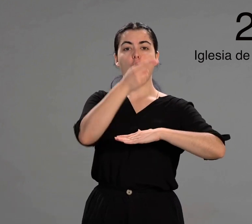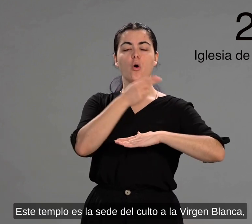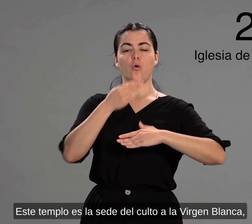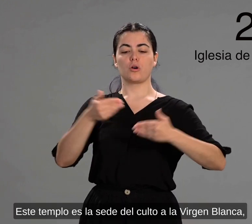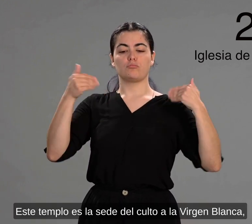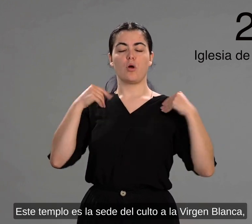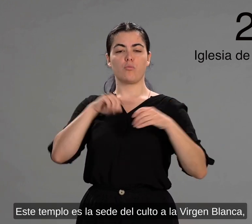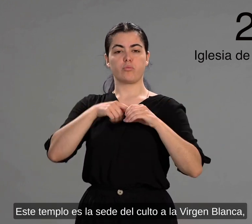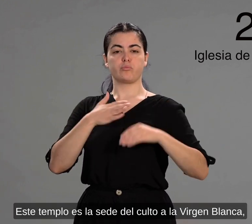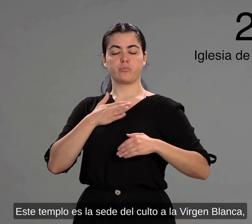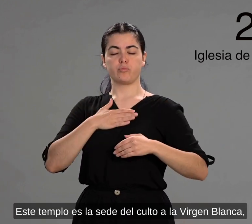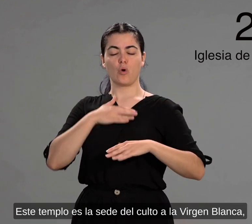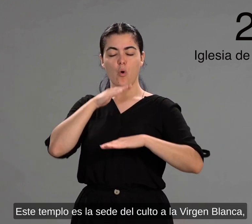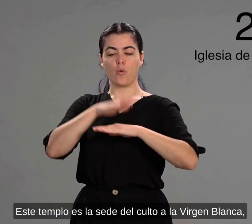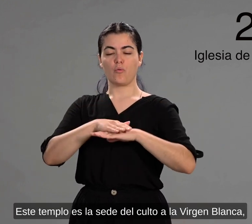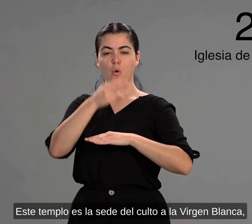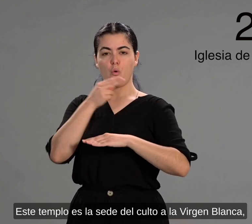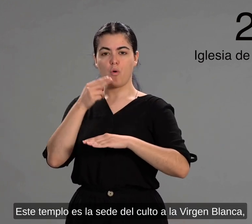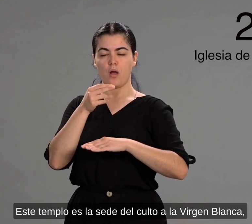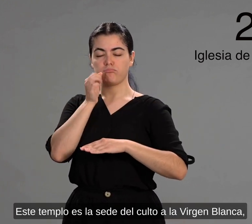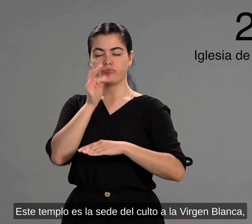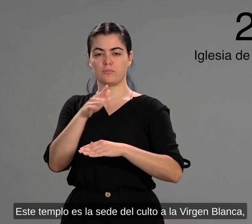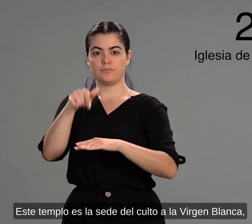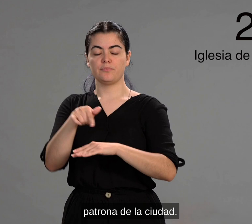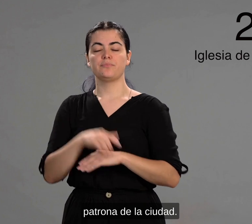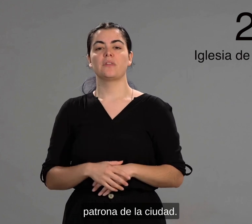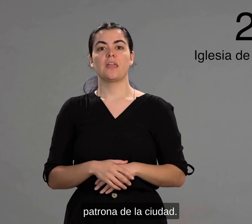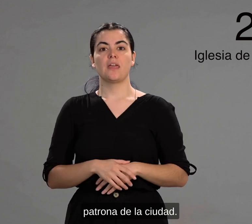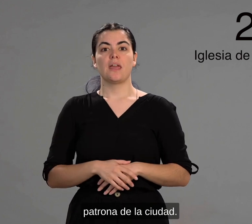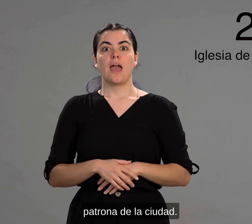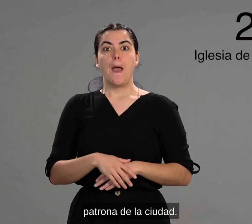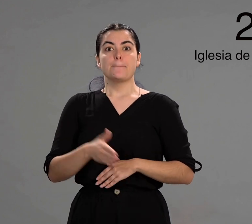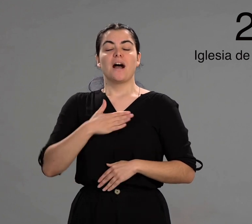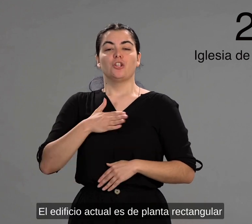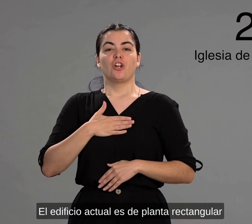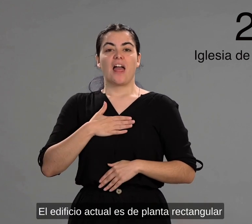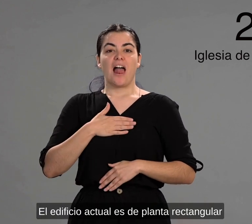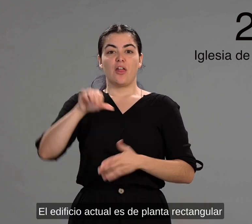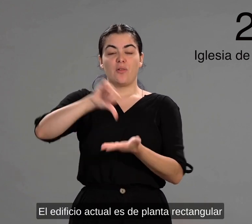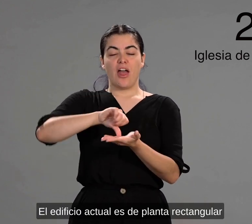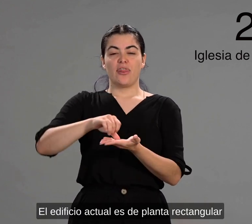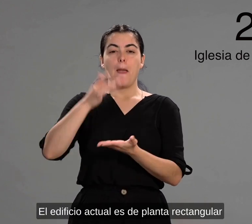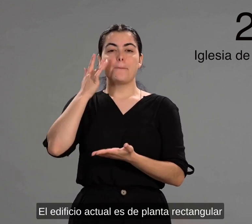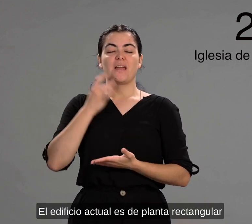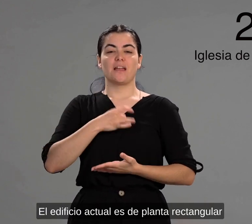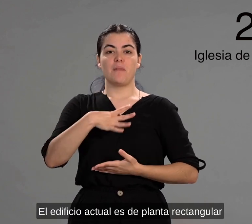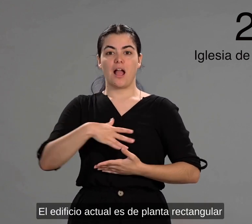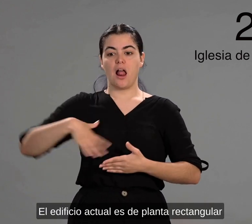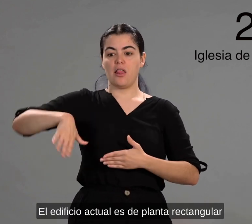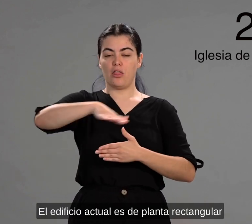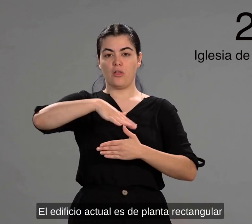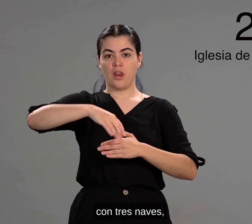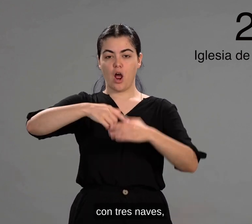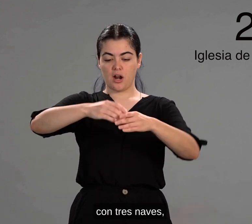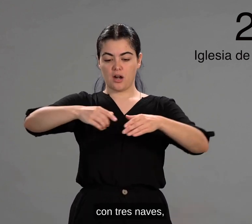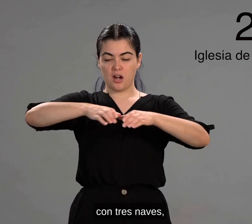Este templo es la sede del culto a la Virgen Blanca, patrona de la ciudad. El edificio actual es de planta rectangular, con tres naves,